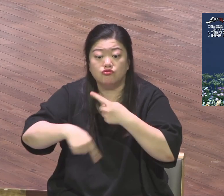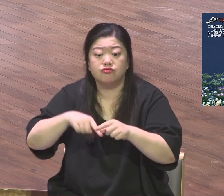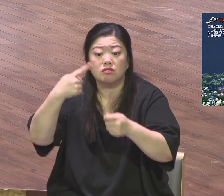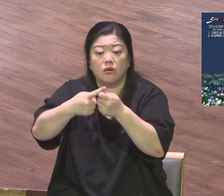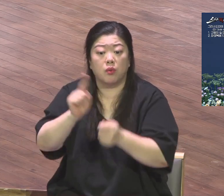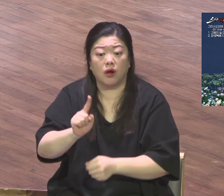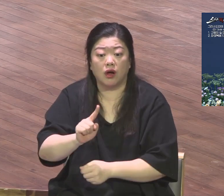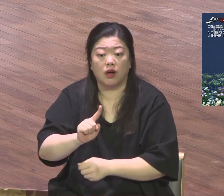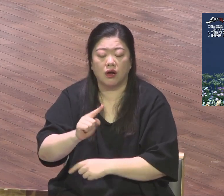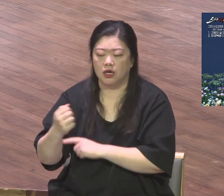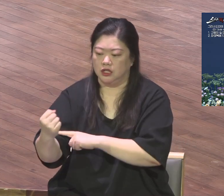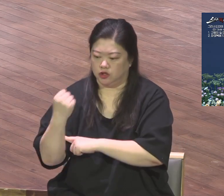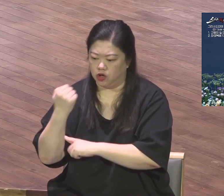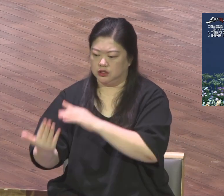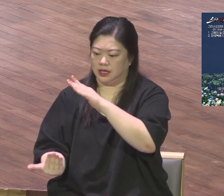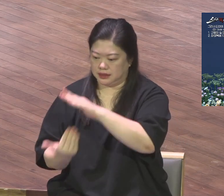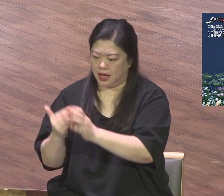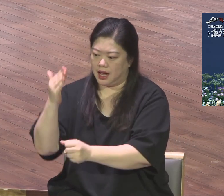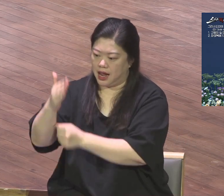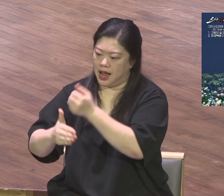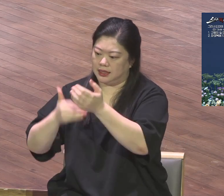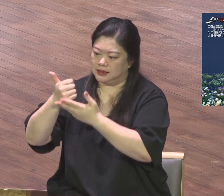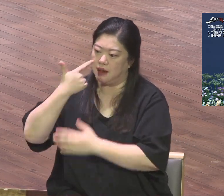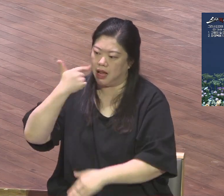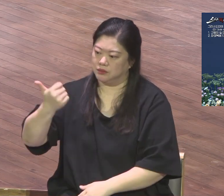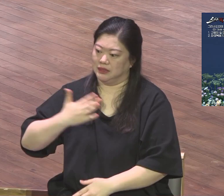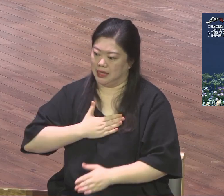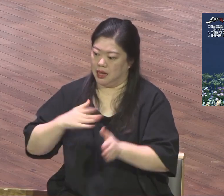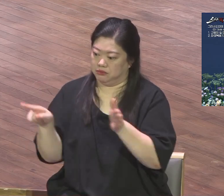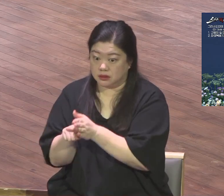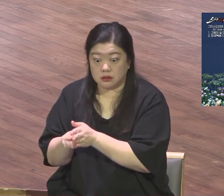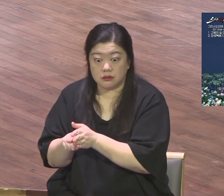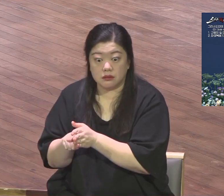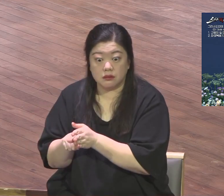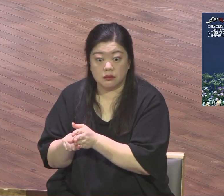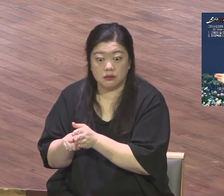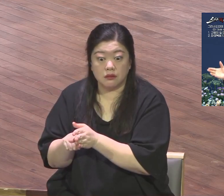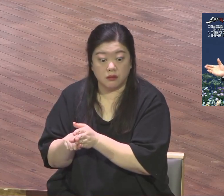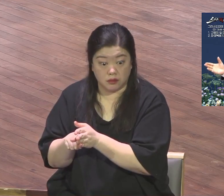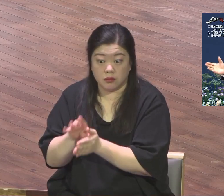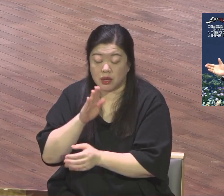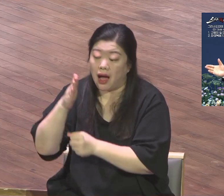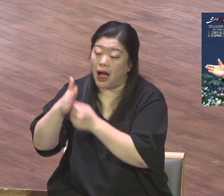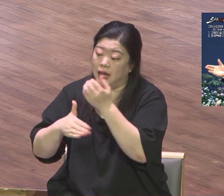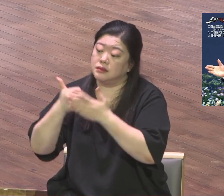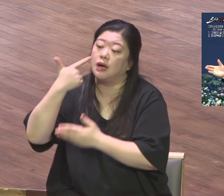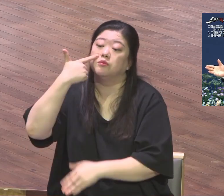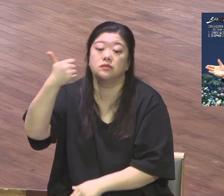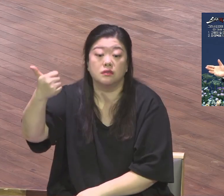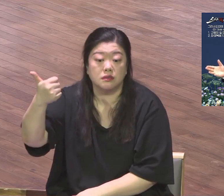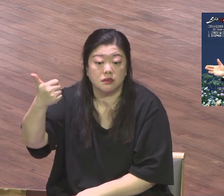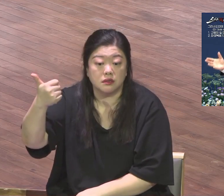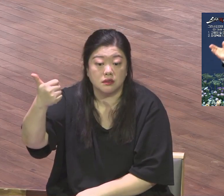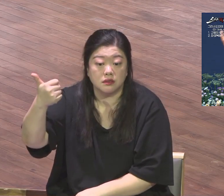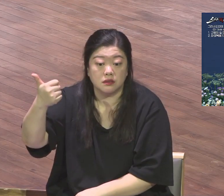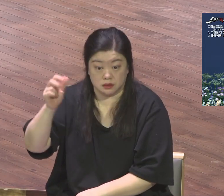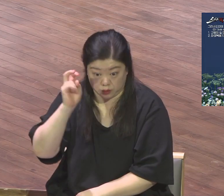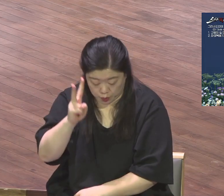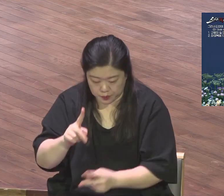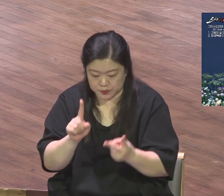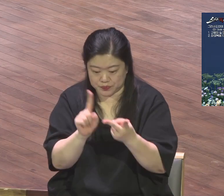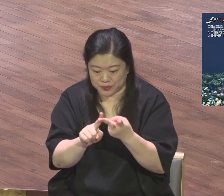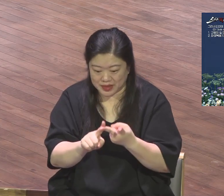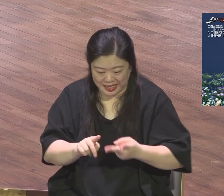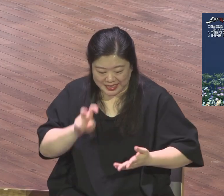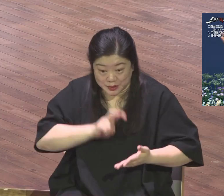아버지를 내가 믿사오. 아버지를 믿는. 주기도문 암송할 때 하늘에 계신